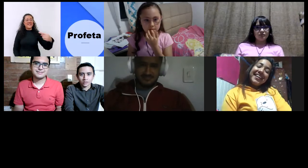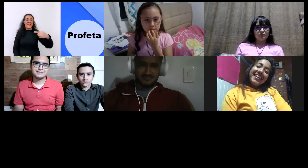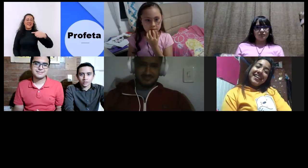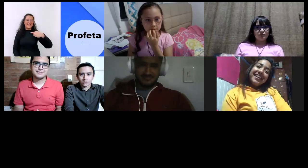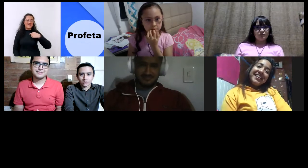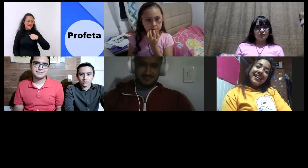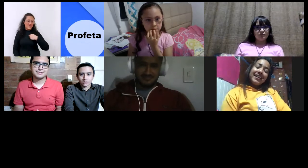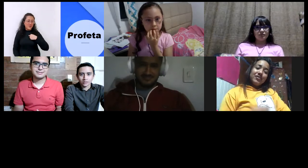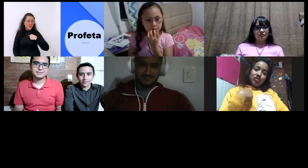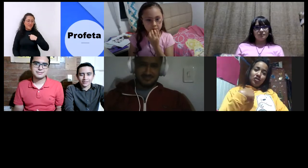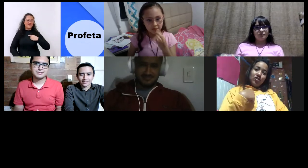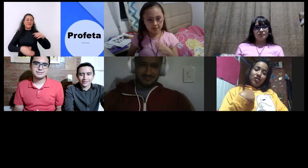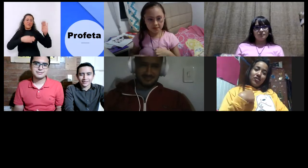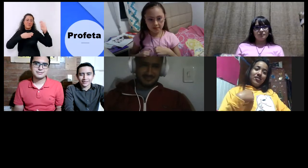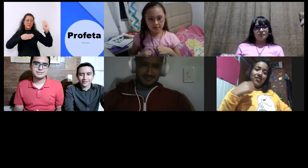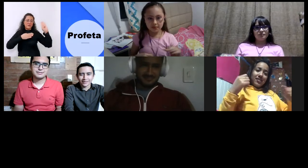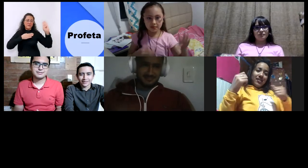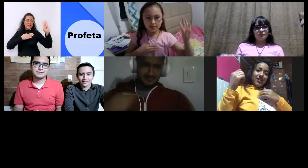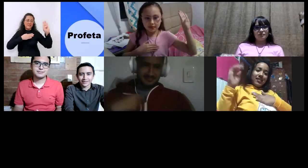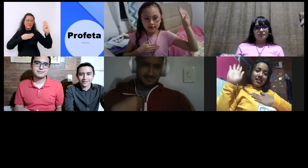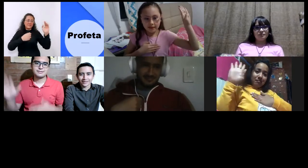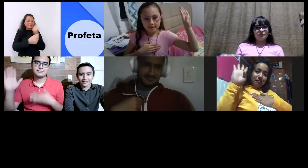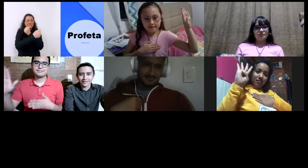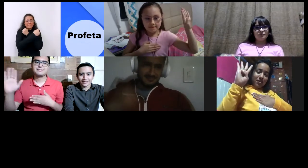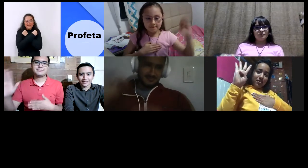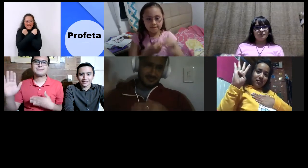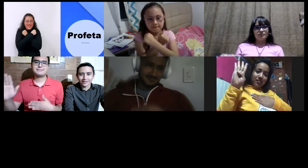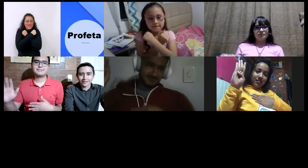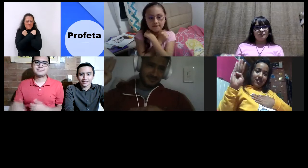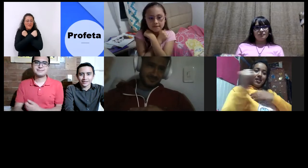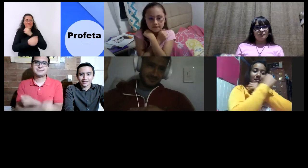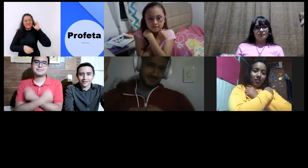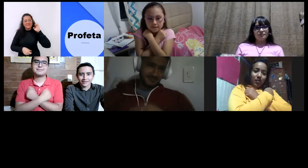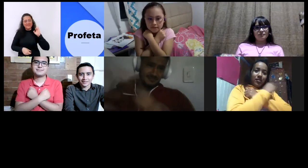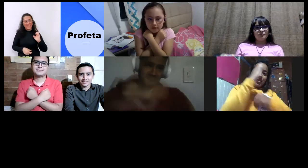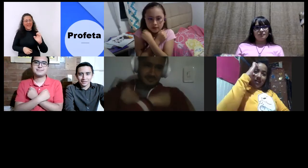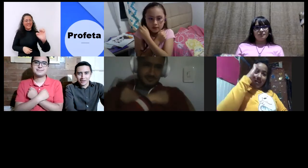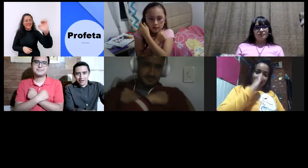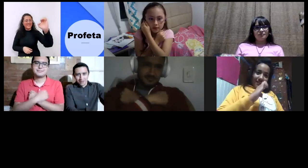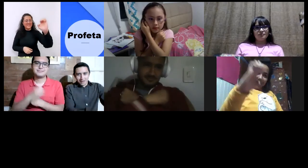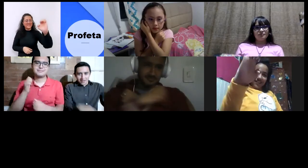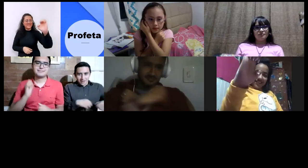sería, yo prometo amor Amor. eterno.